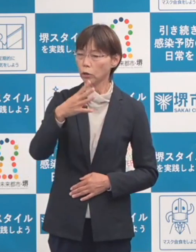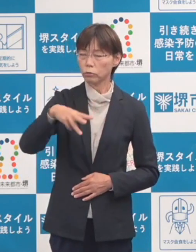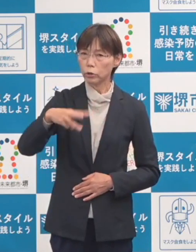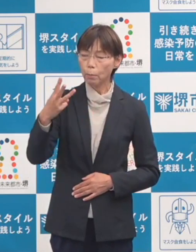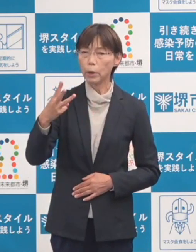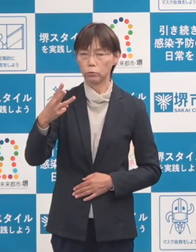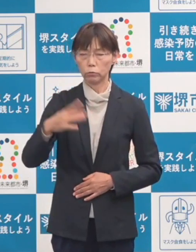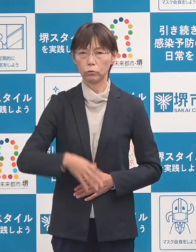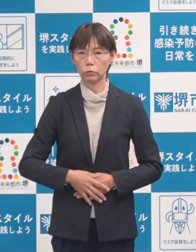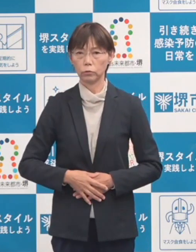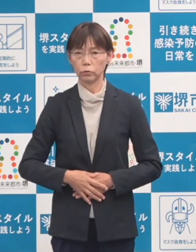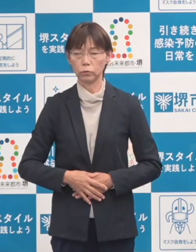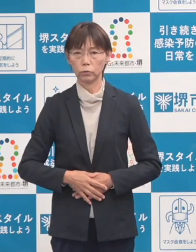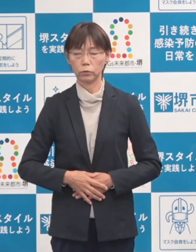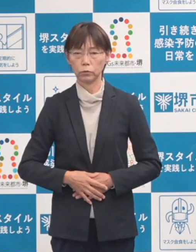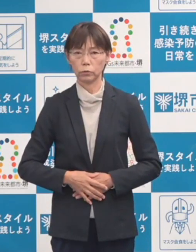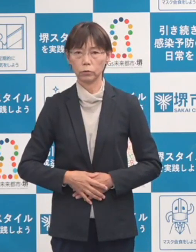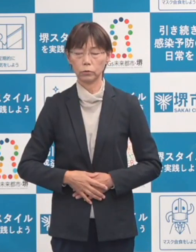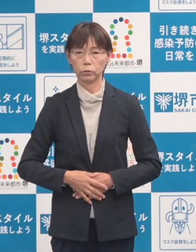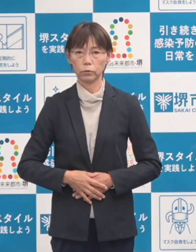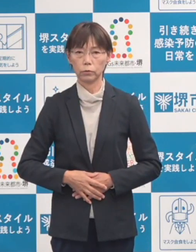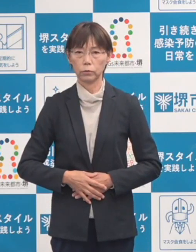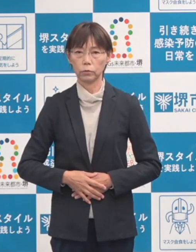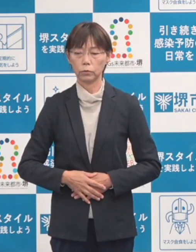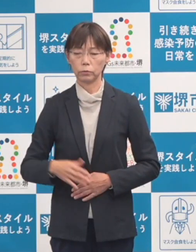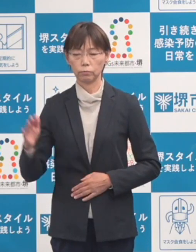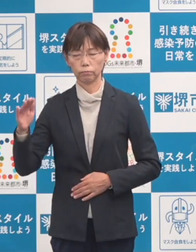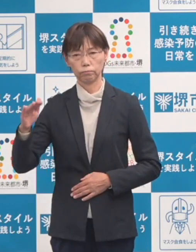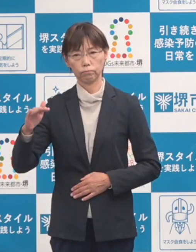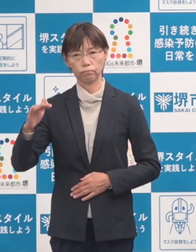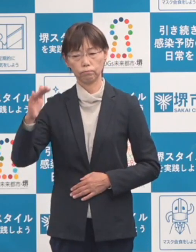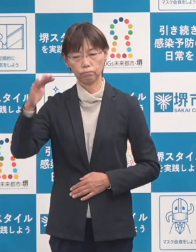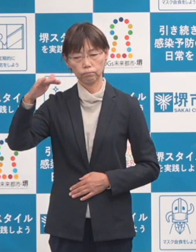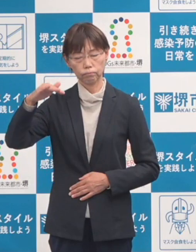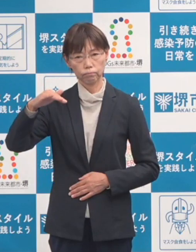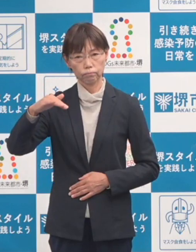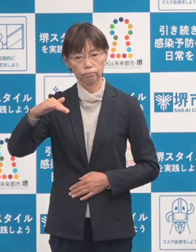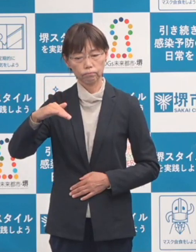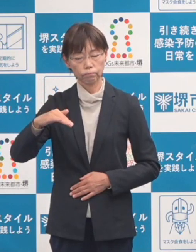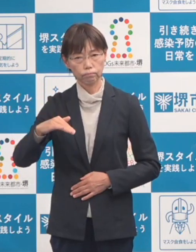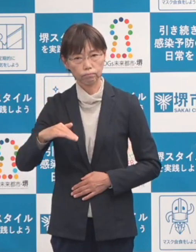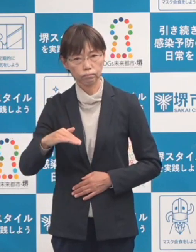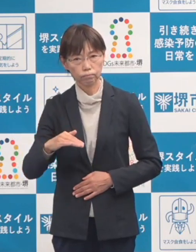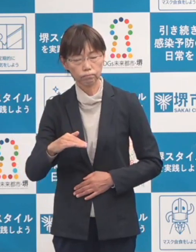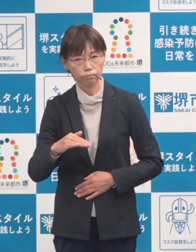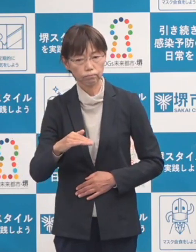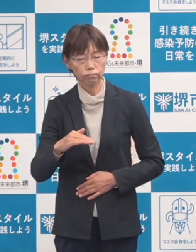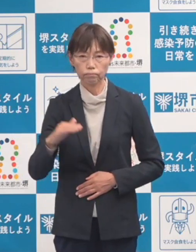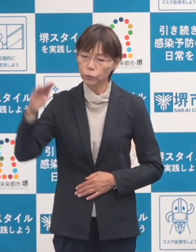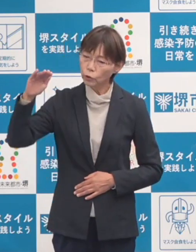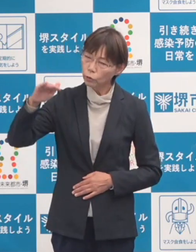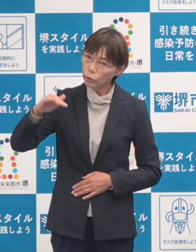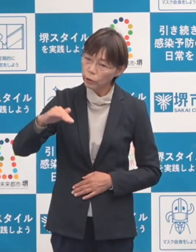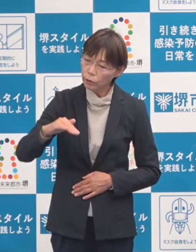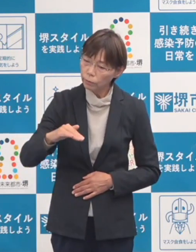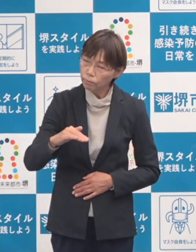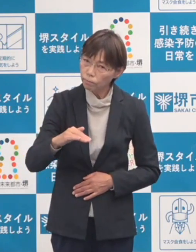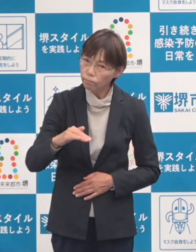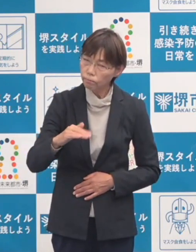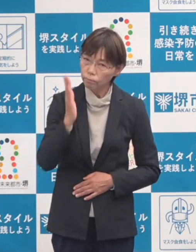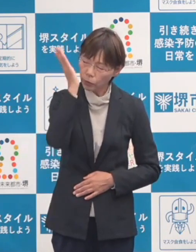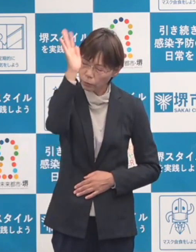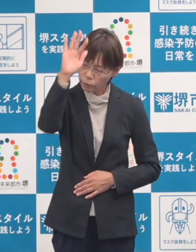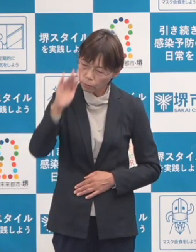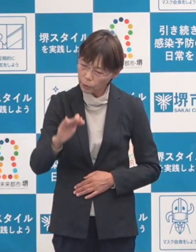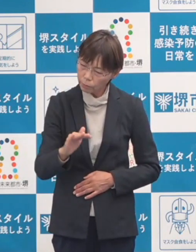ということですので、また波の谷間の時期に入っているのかなと考えております。